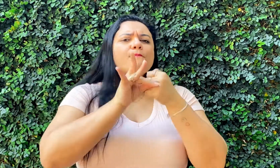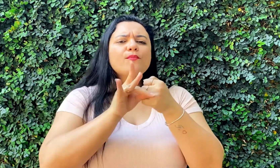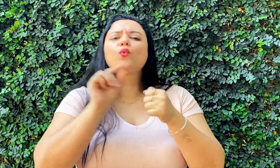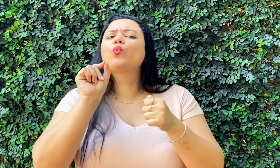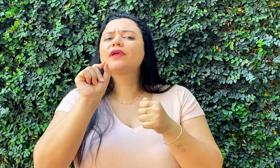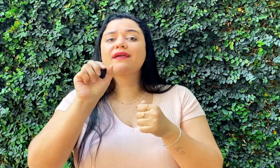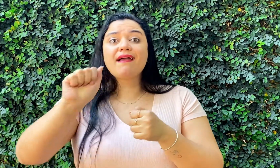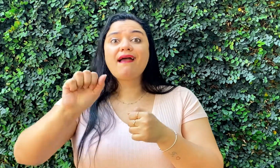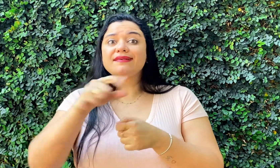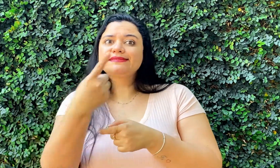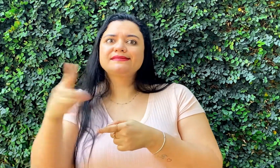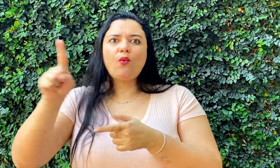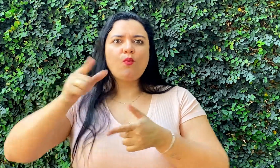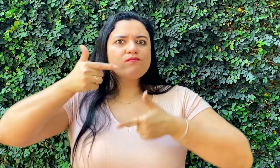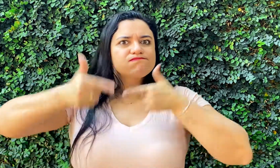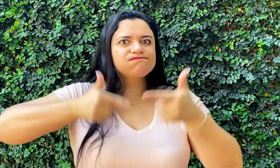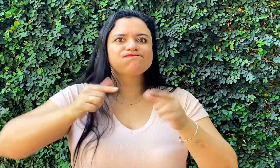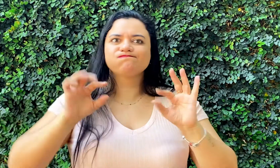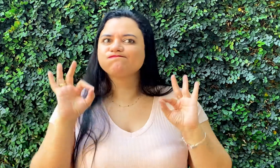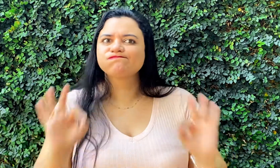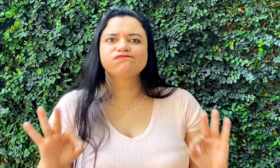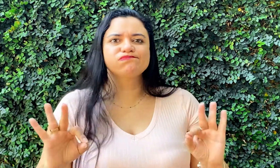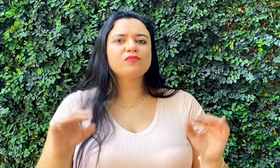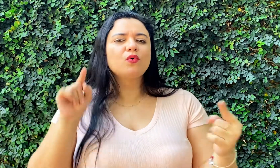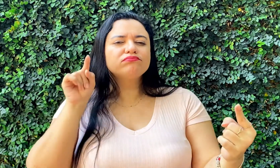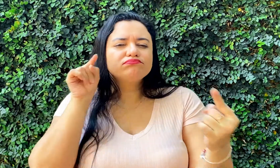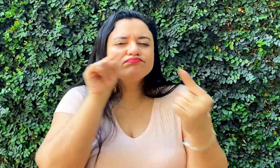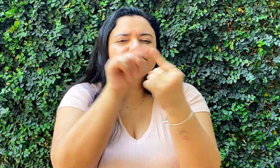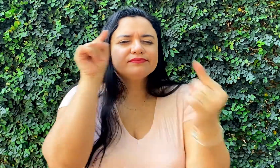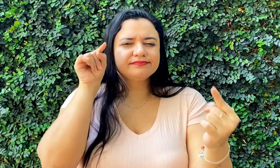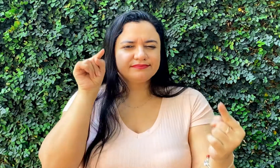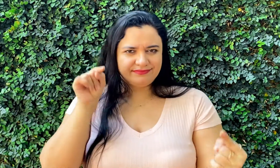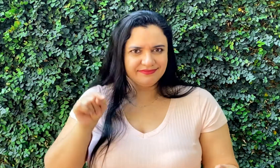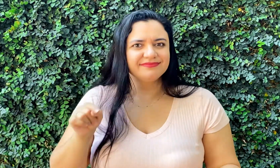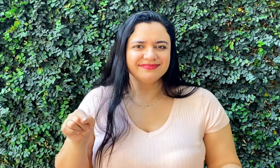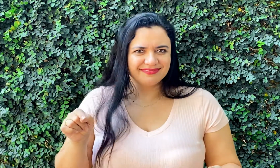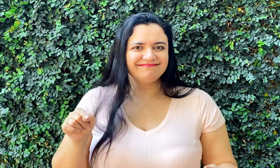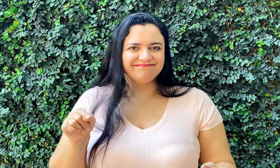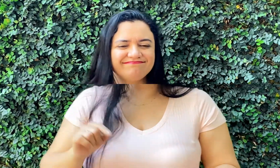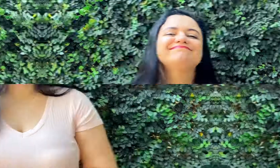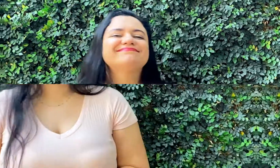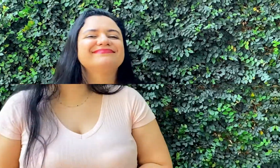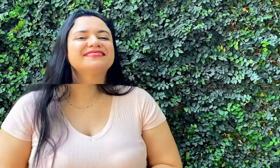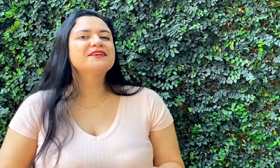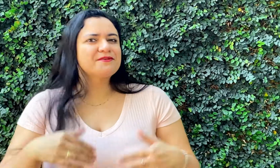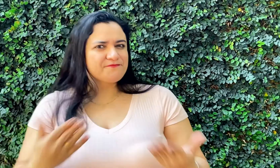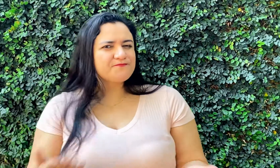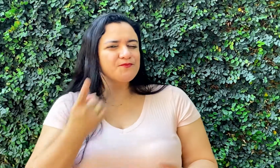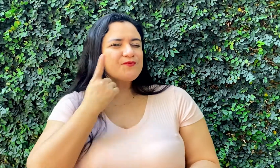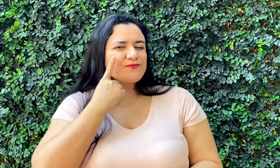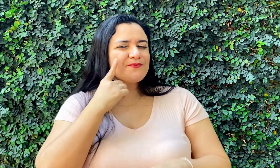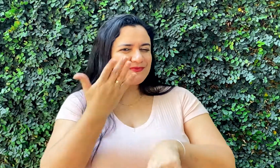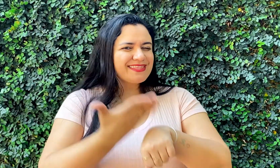Então, eu, você, ele ou ela, depende do contexto. Pode